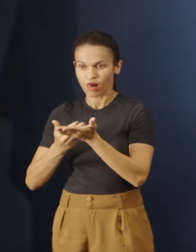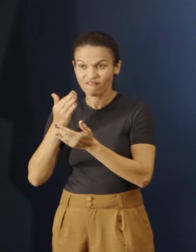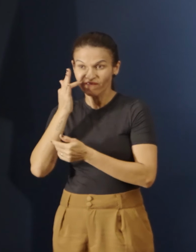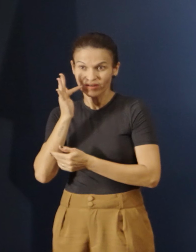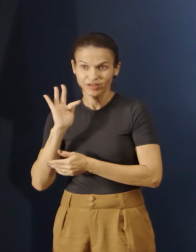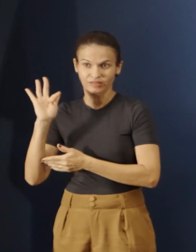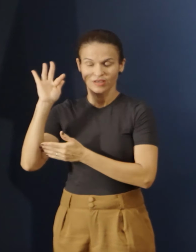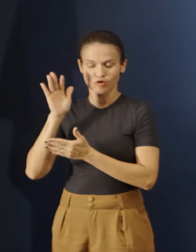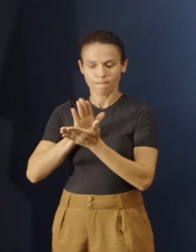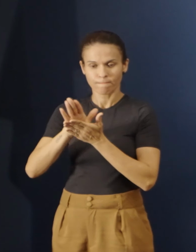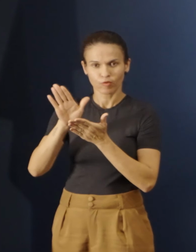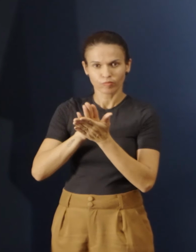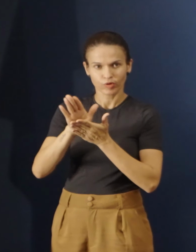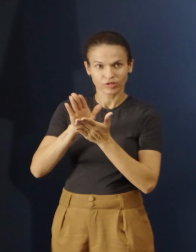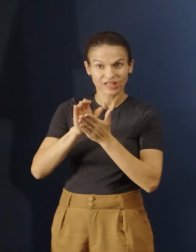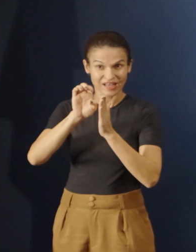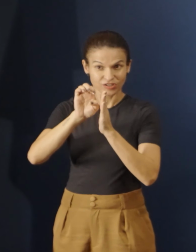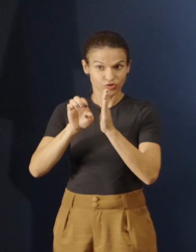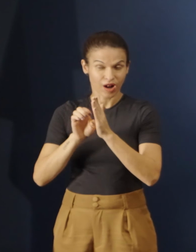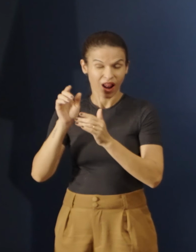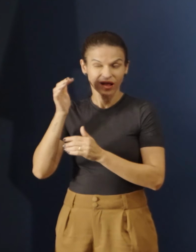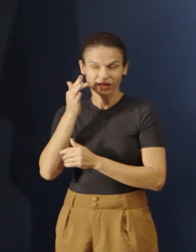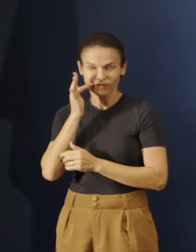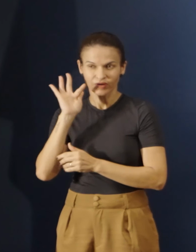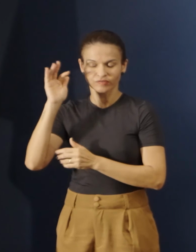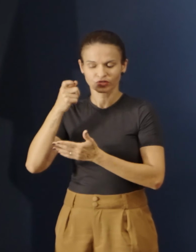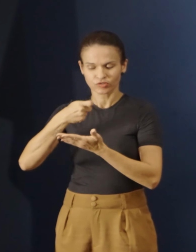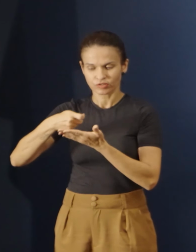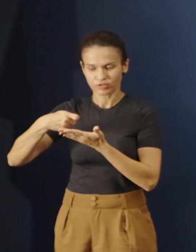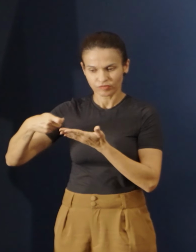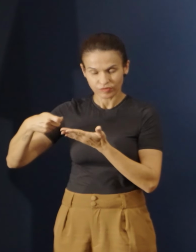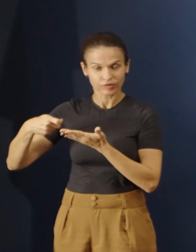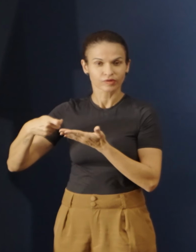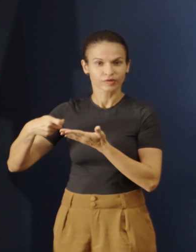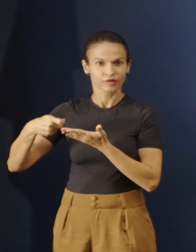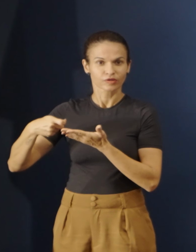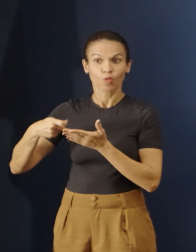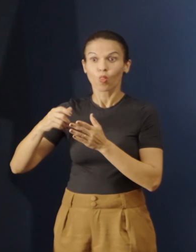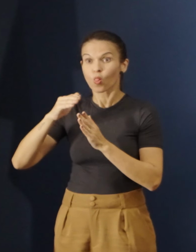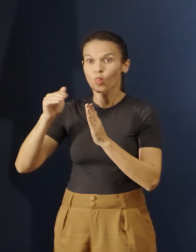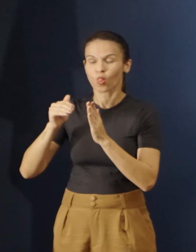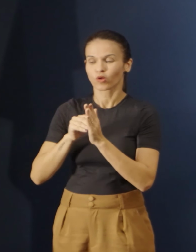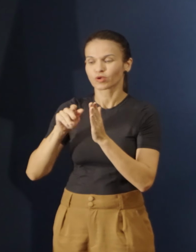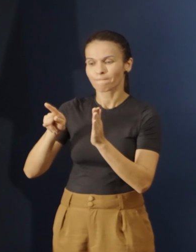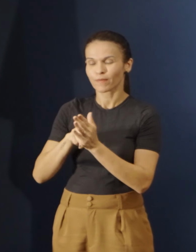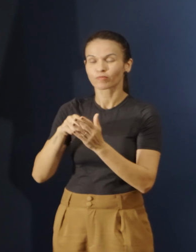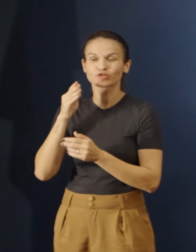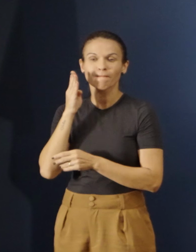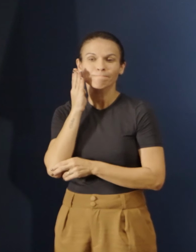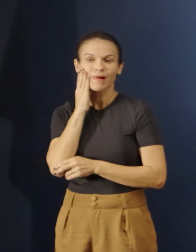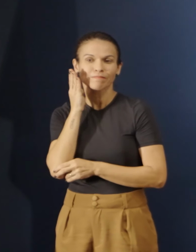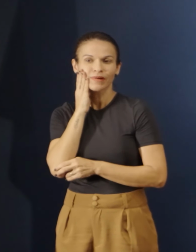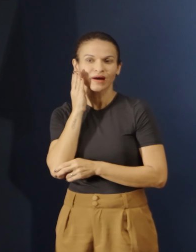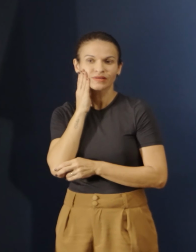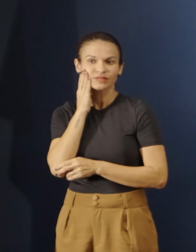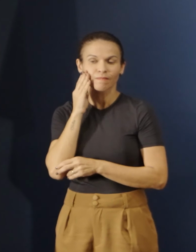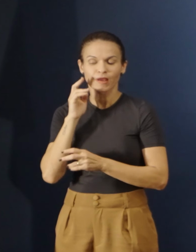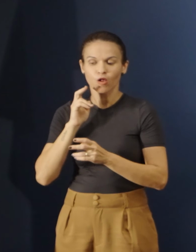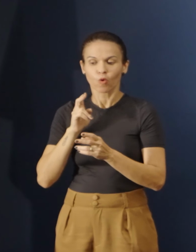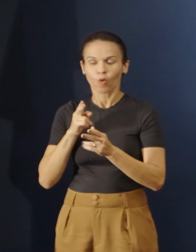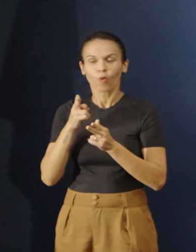francês, publicada nas editoras da França, foram escritas e saíram todas de Barbacena, né? E pelo trem e